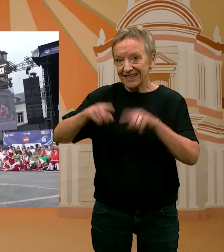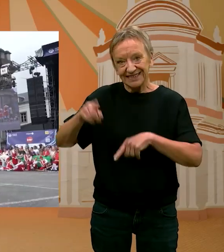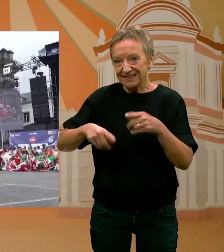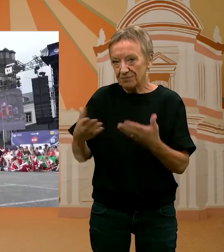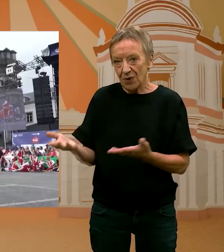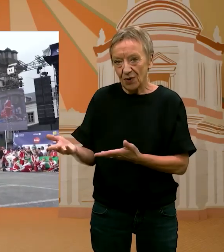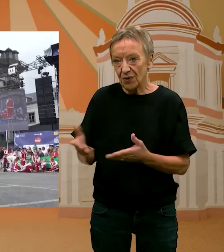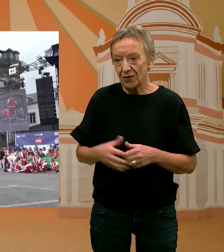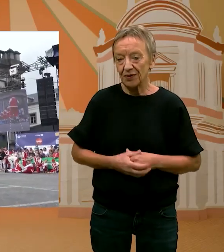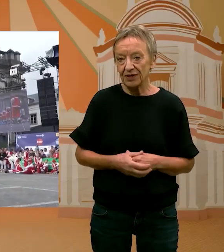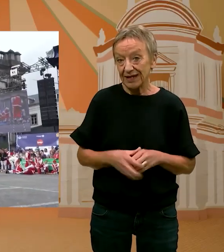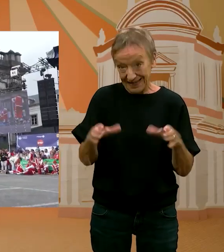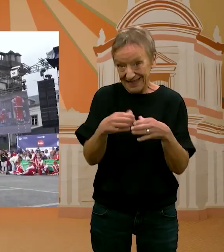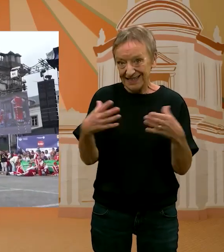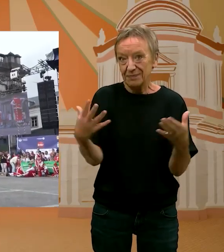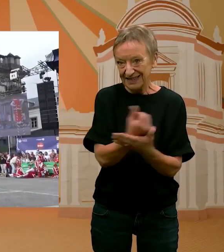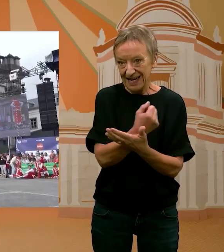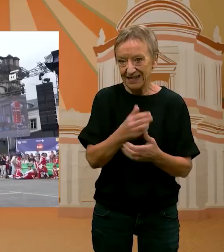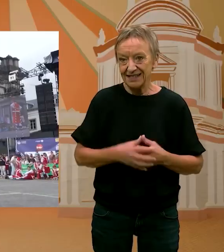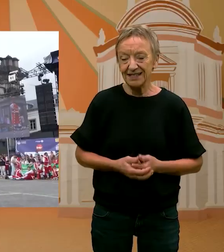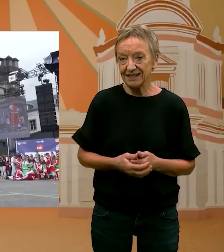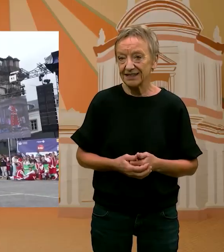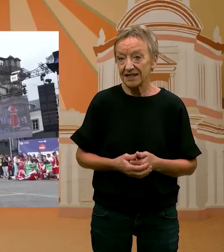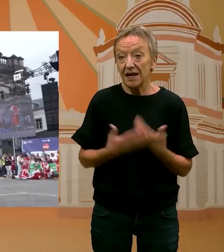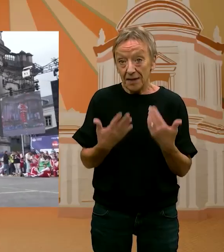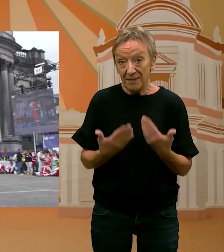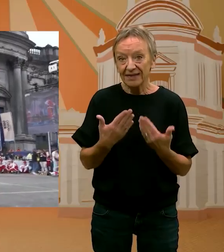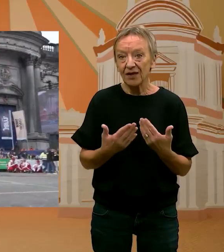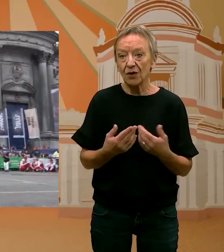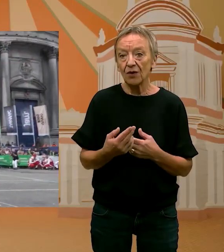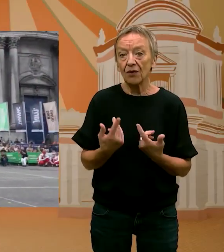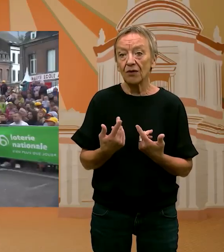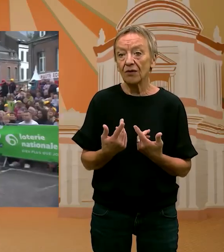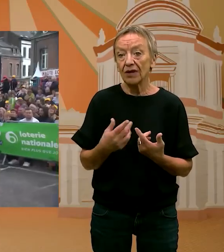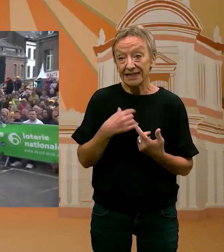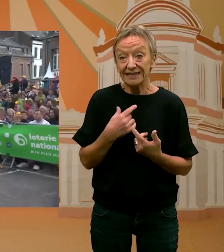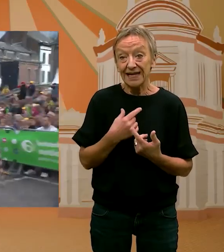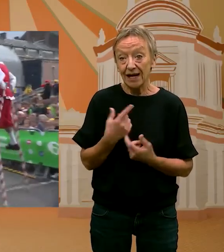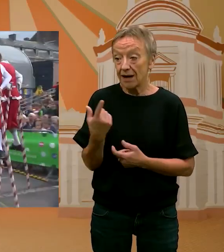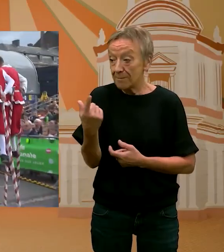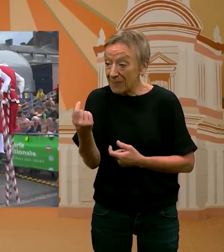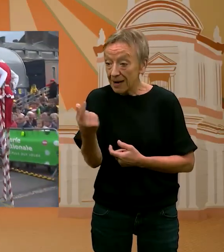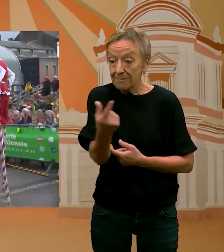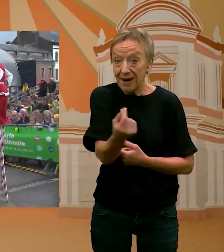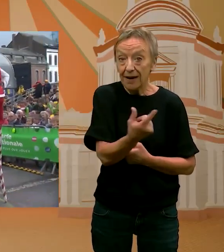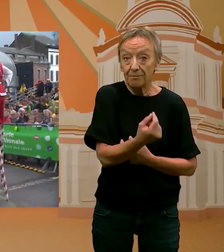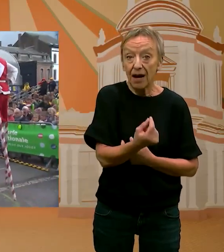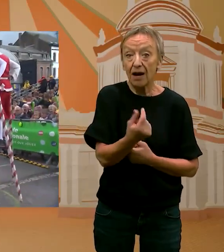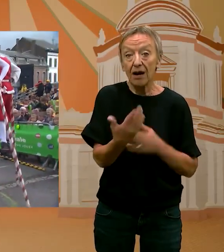gagné. Maintenant, on va jouer avec ce qu'on appelle son binôme ou son trinôme. Donc il y a des petites alliances qui se font avant où... par exemple, Christophe